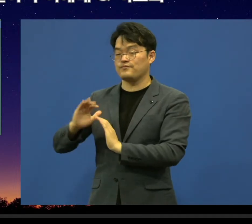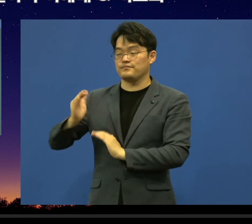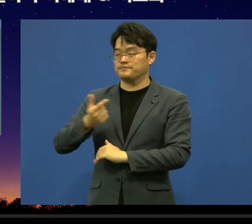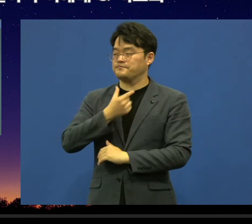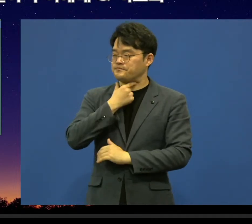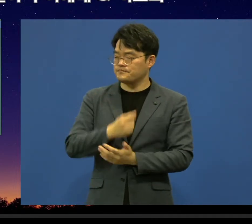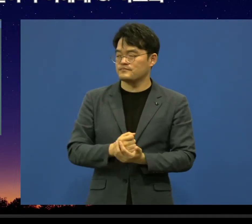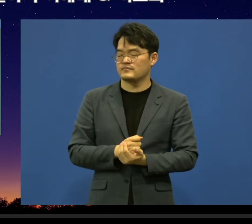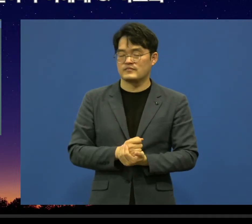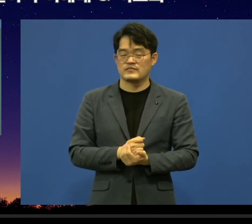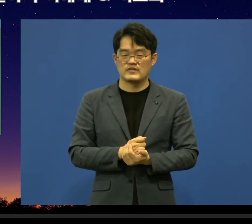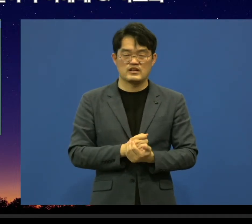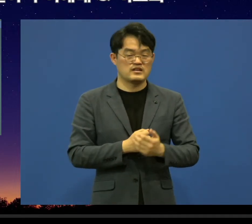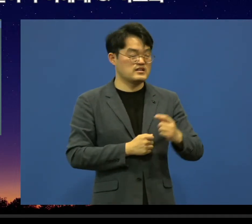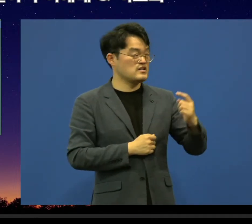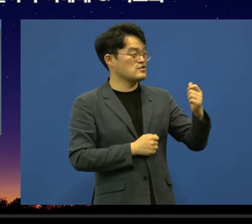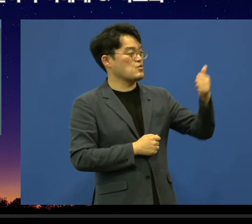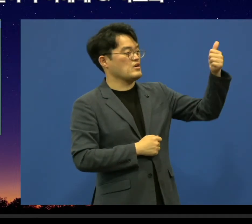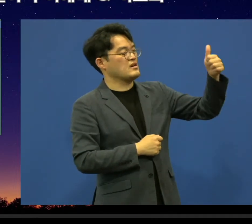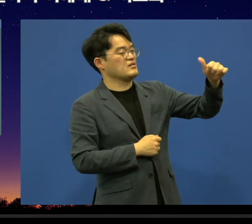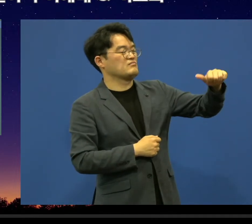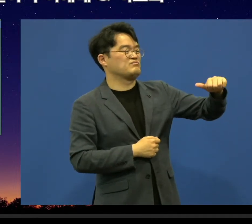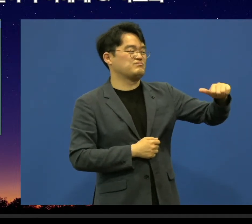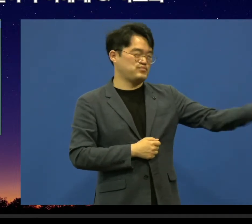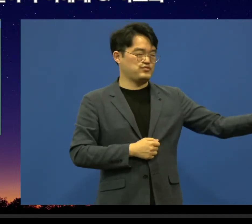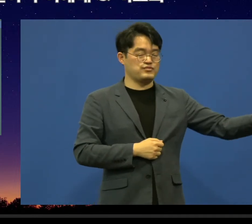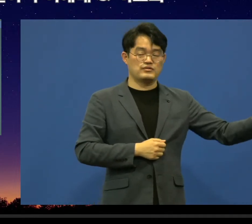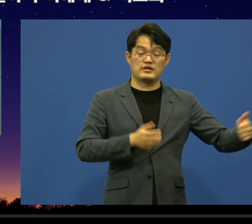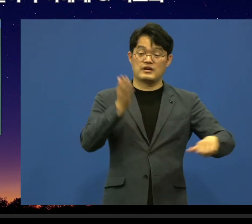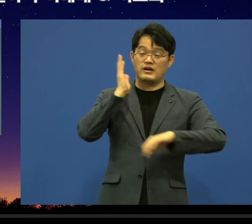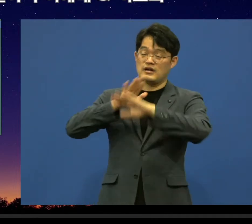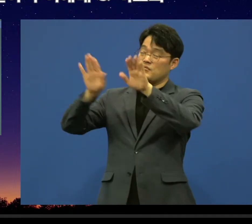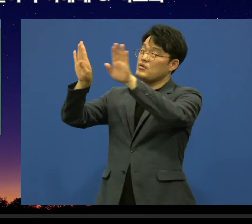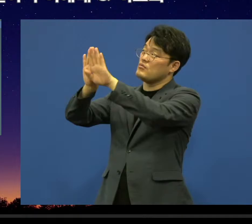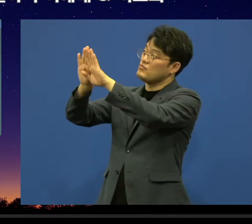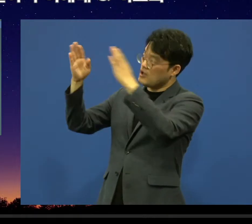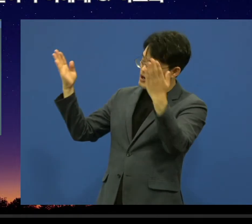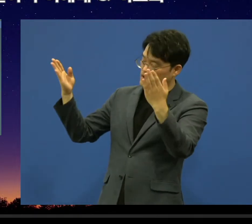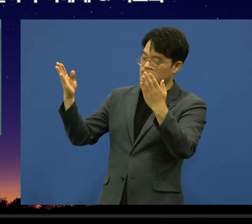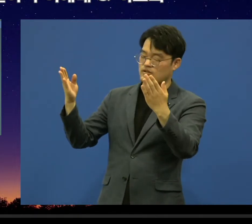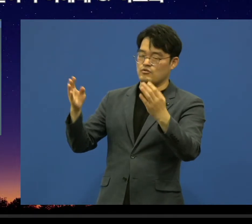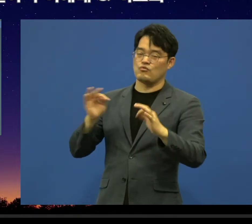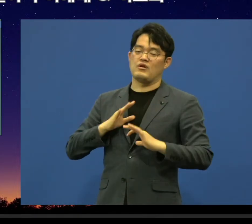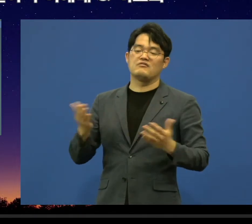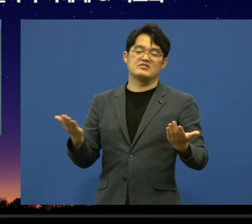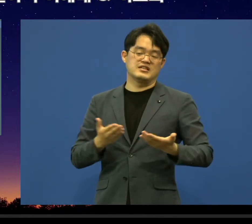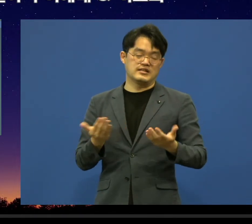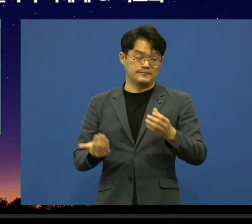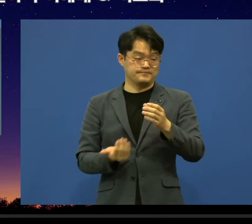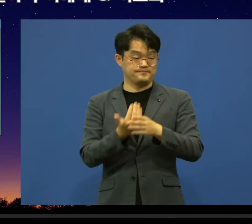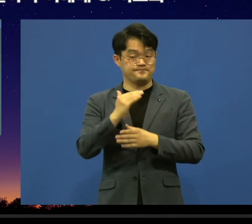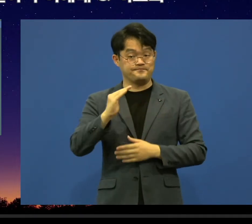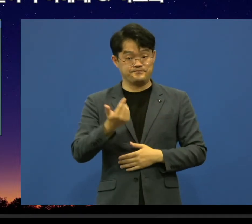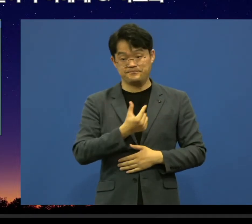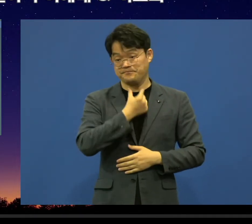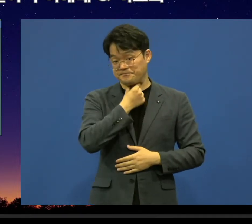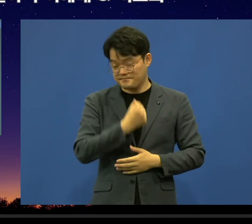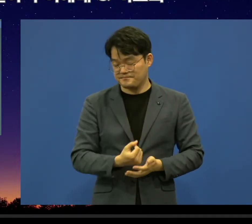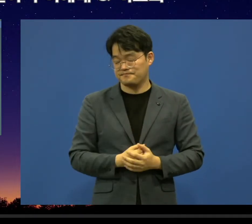하늘의 문이 열리는 그런 놀라운 부르짖음 오늘 우리에게 있기를 바랍니다. 분노하는